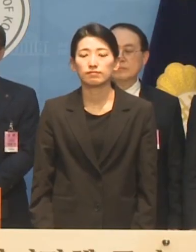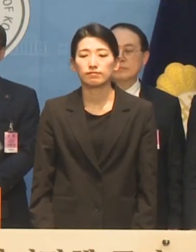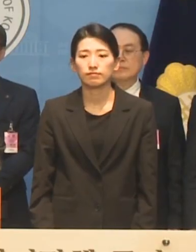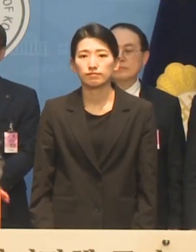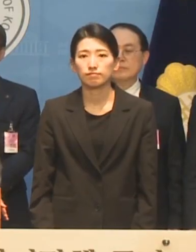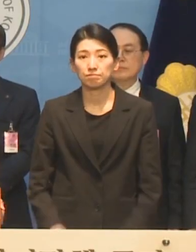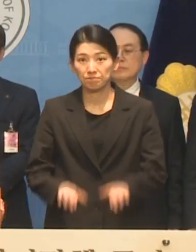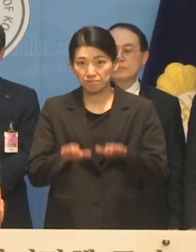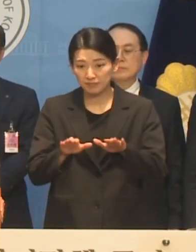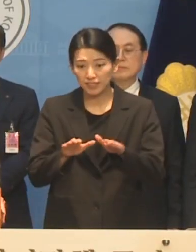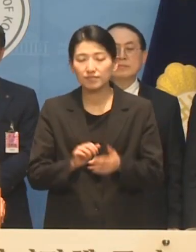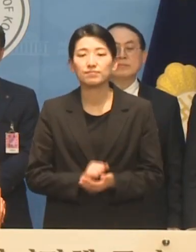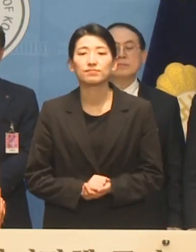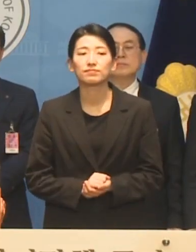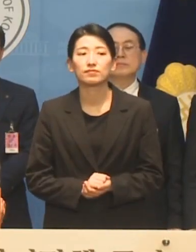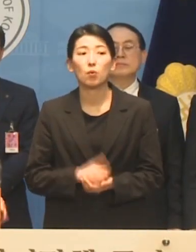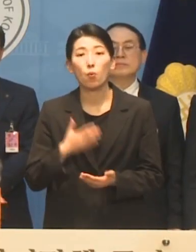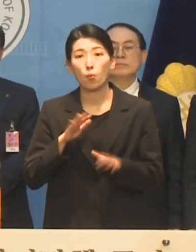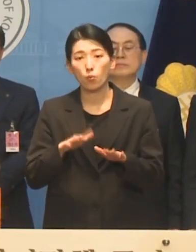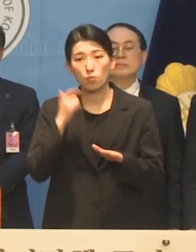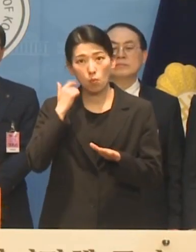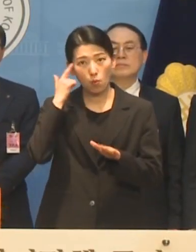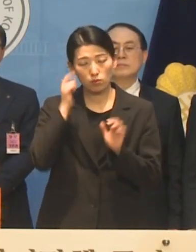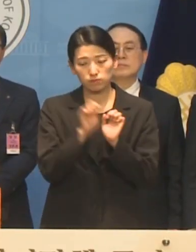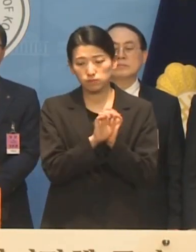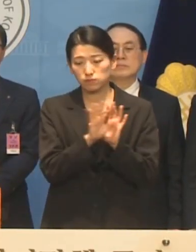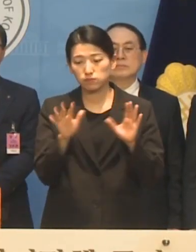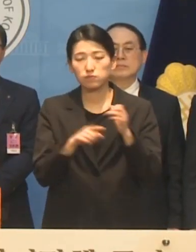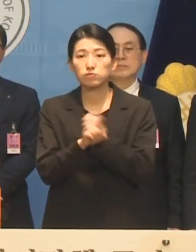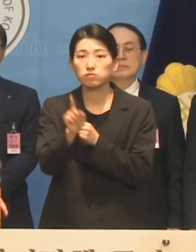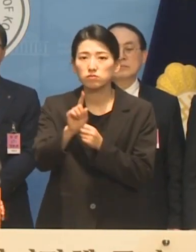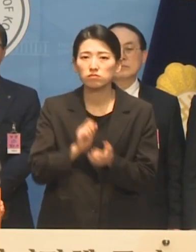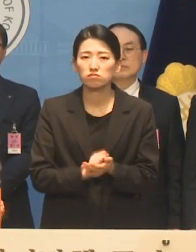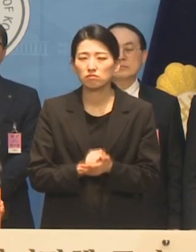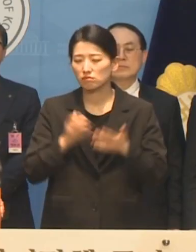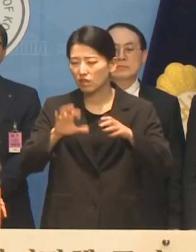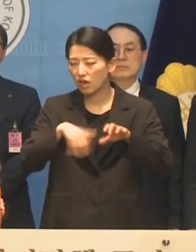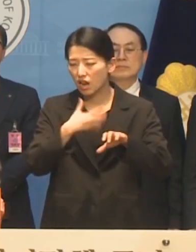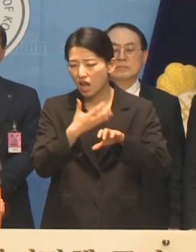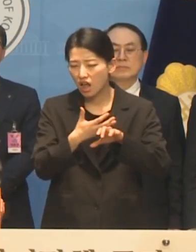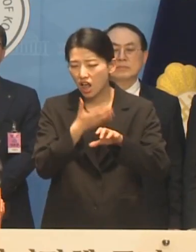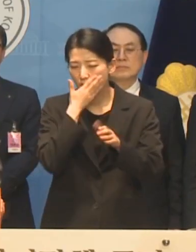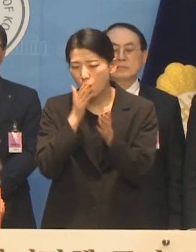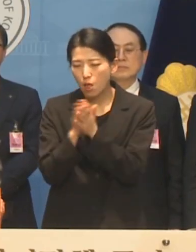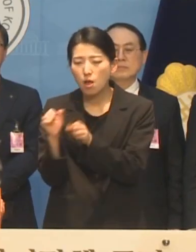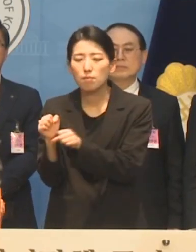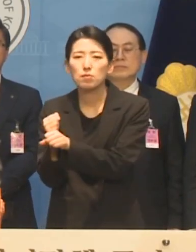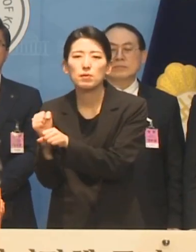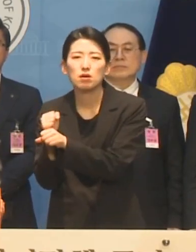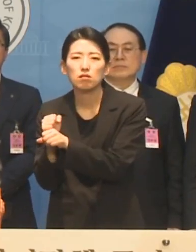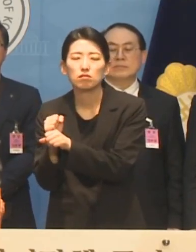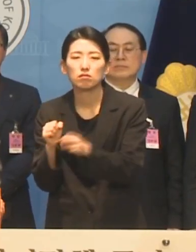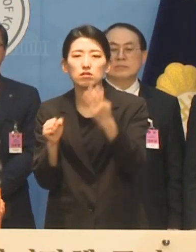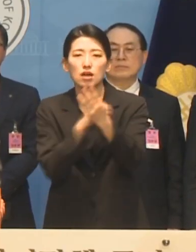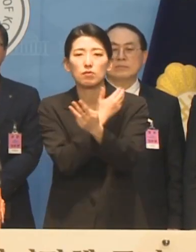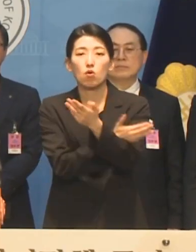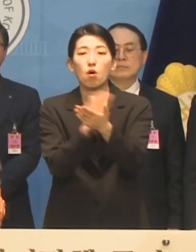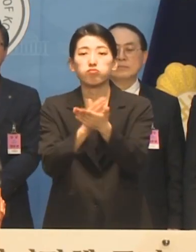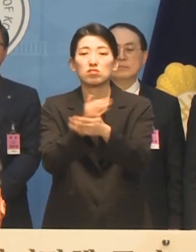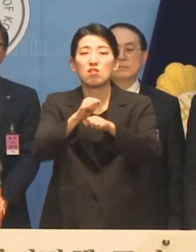이제 오늘 저희들이 이곳에 온 이유는 내란 음모 조작과 삼권 분립을 무너뜨린 사기